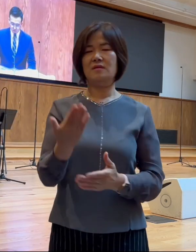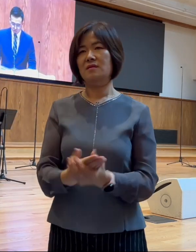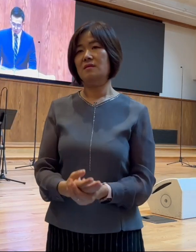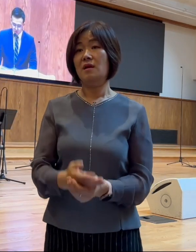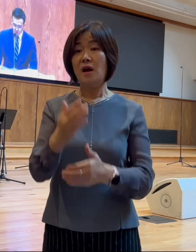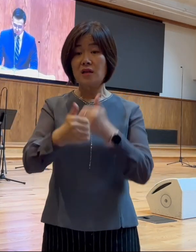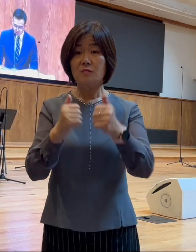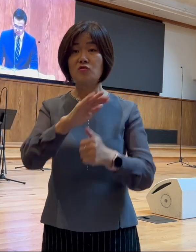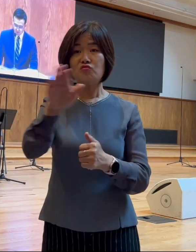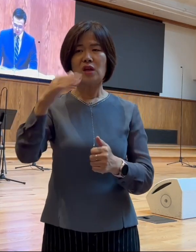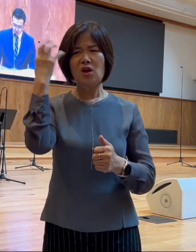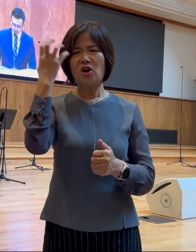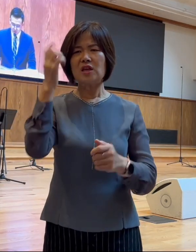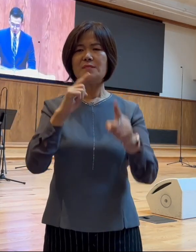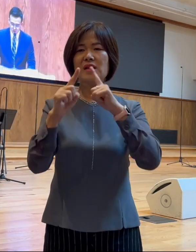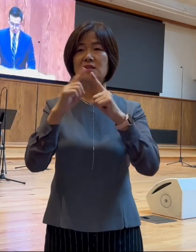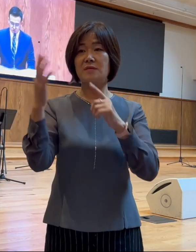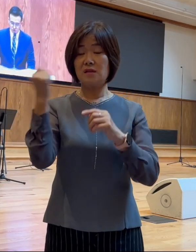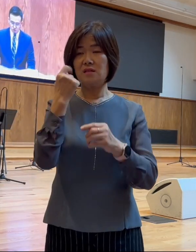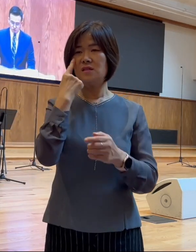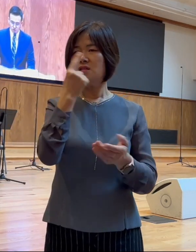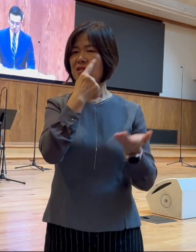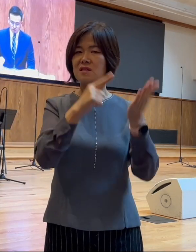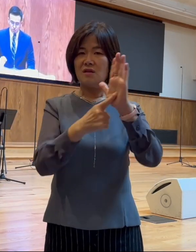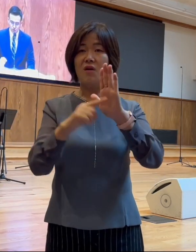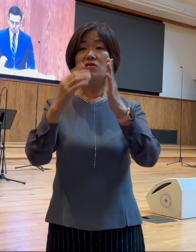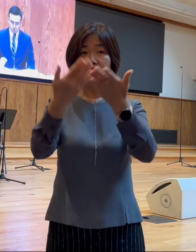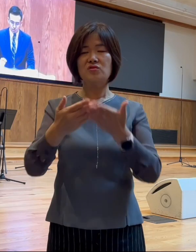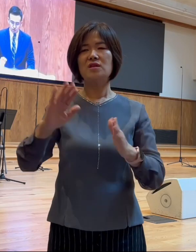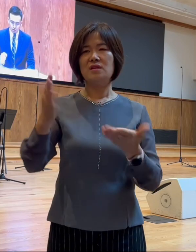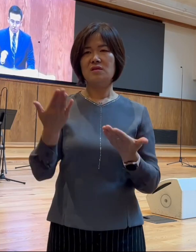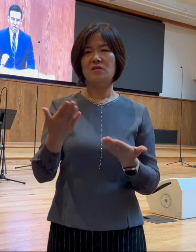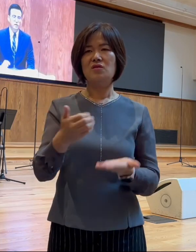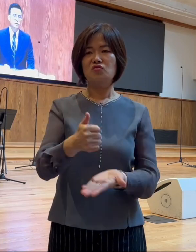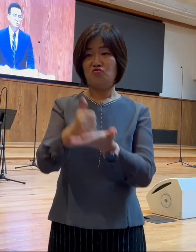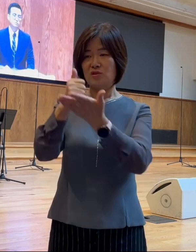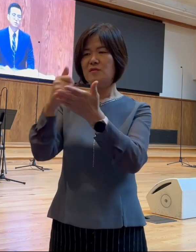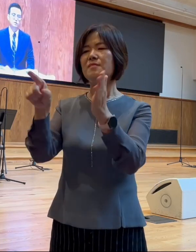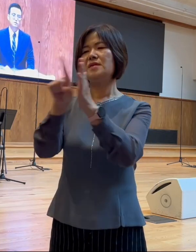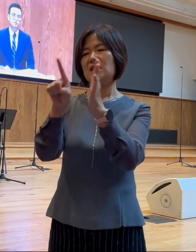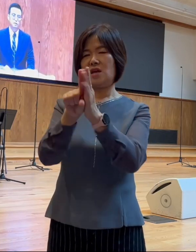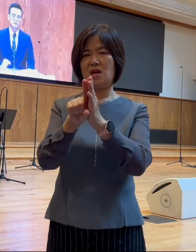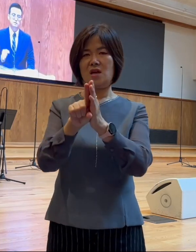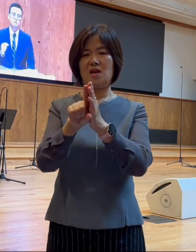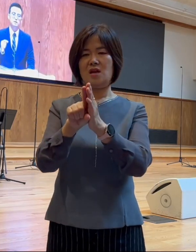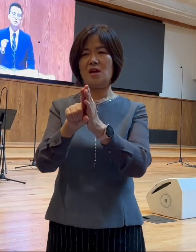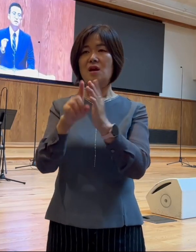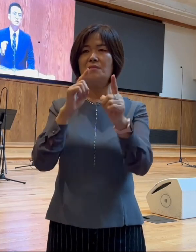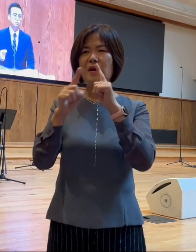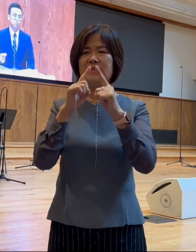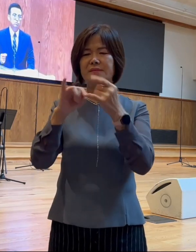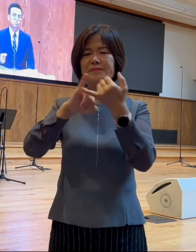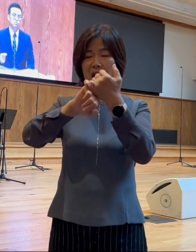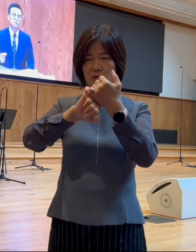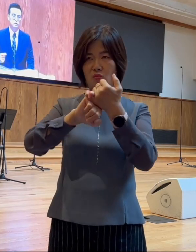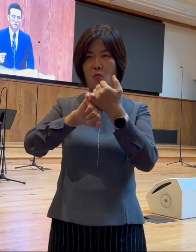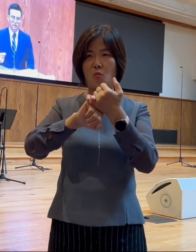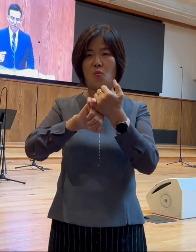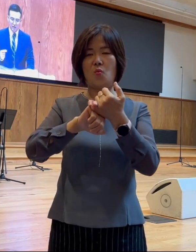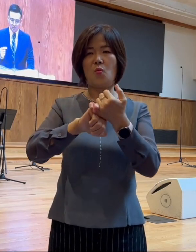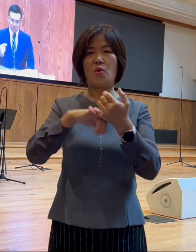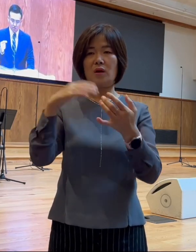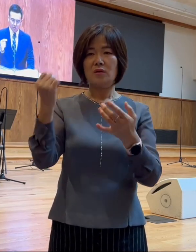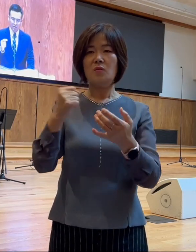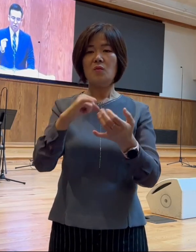하나님은 우리의 영에 말씀이라는 증거를 주셔서 우리로 주님을 신뢰하게 하십니다. 말씀이라는 그 약속,